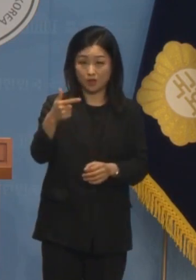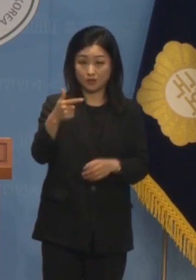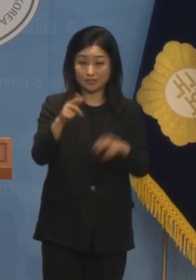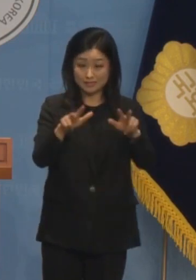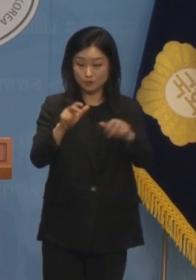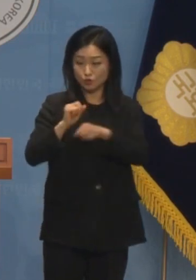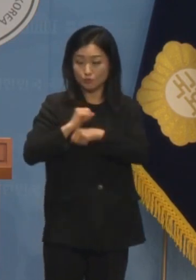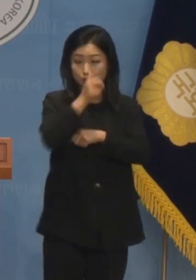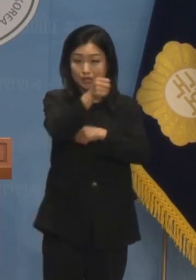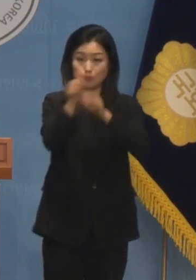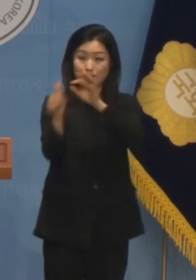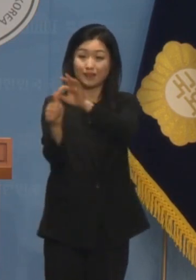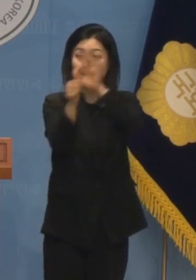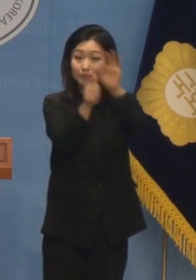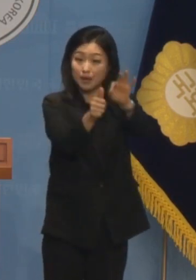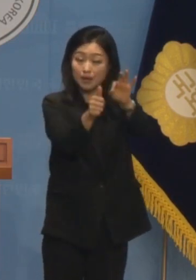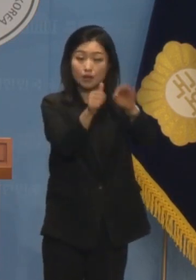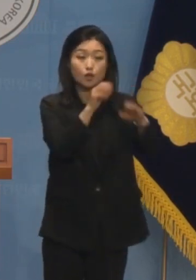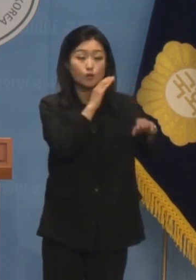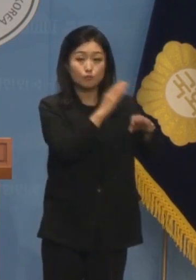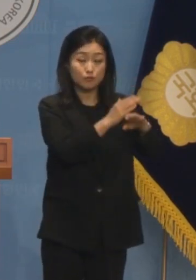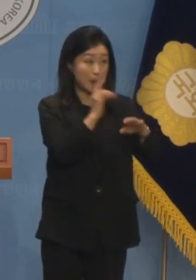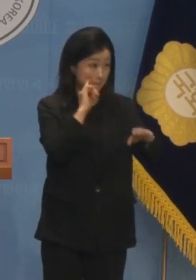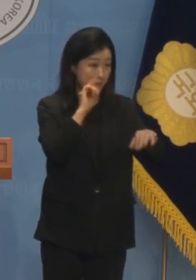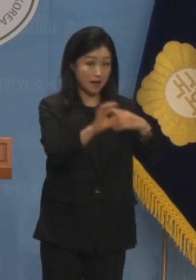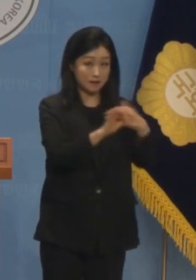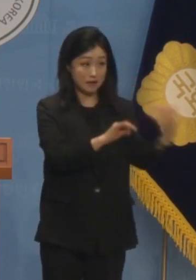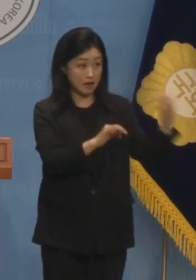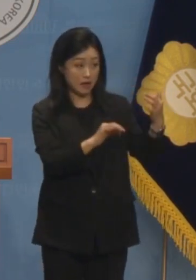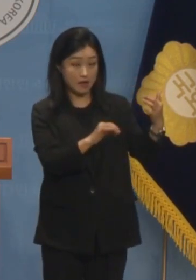장관은 북한이 대남 무력 도발을 감행할 경우